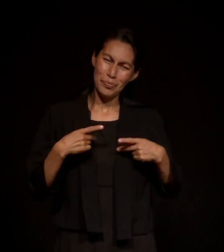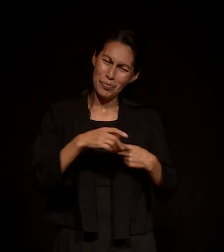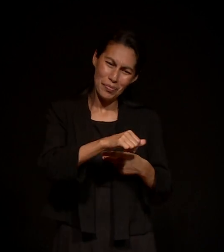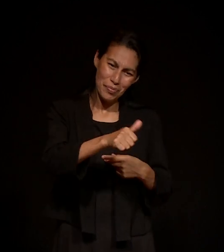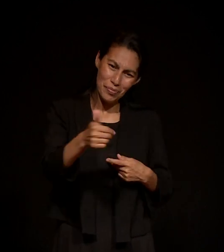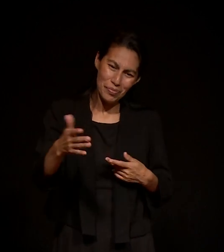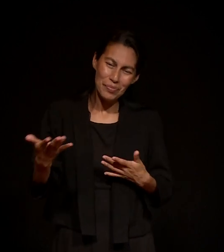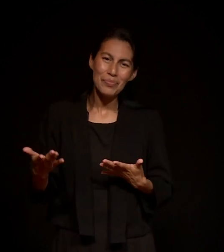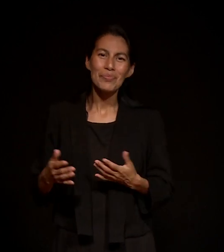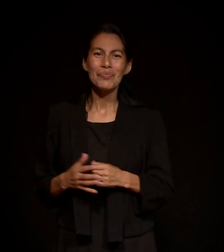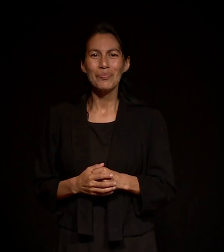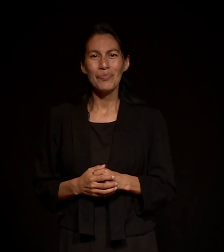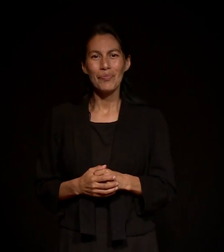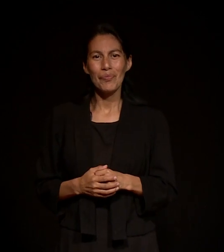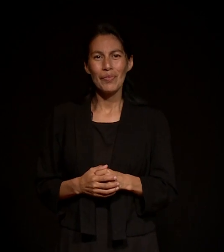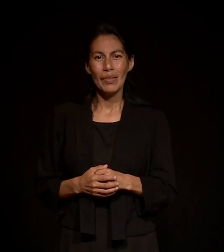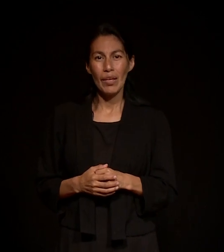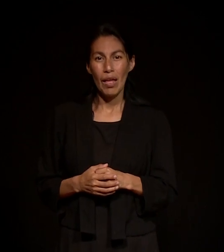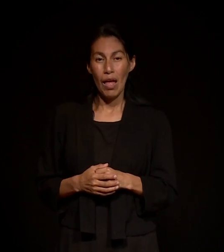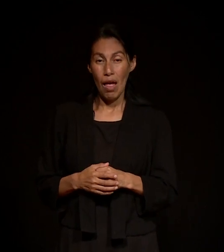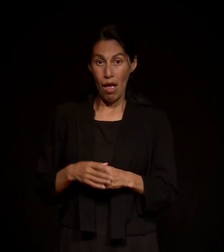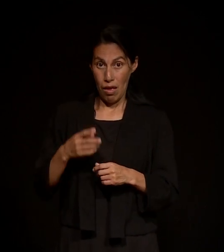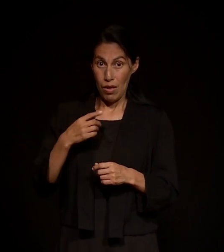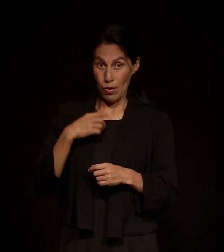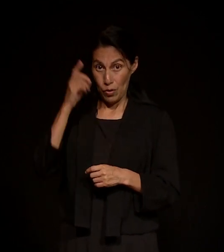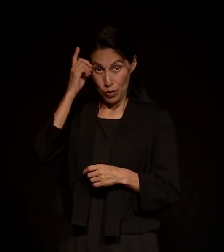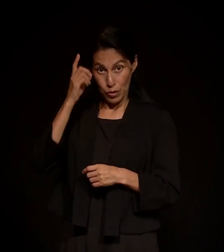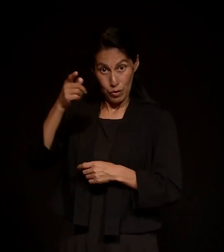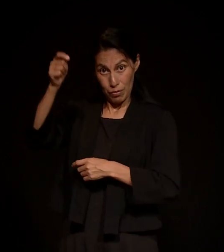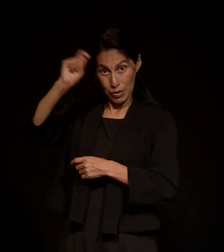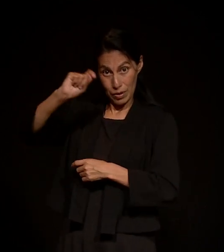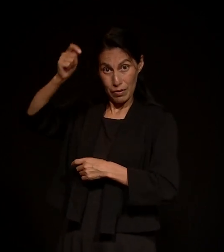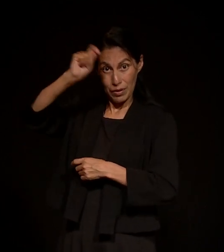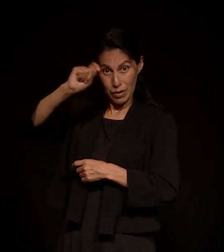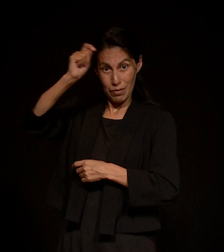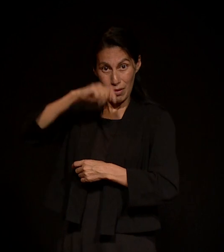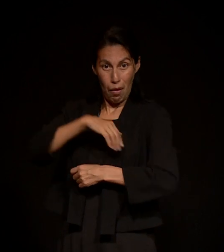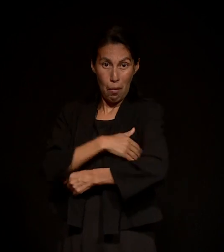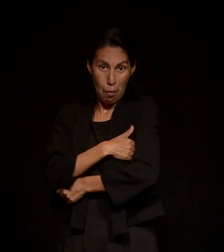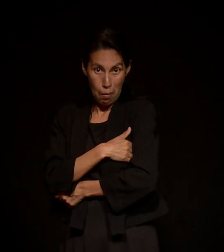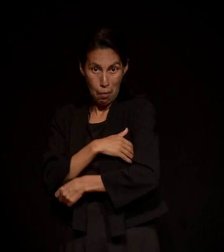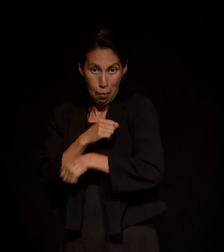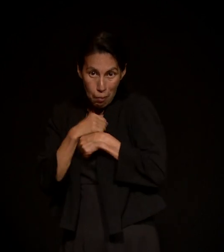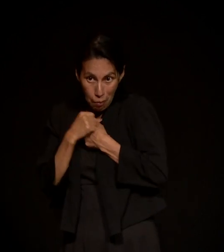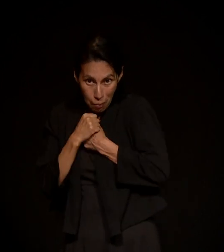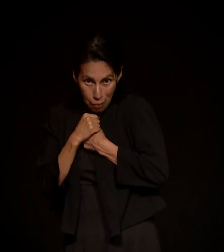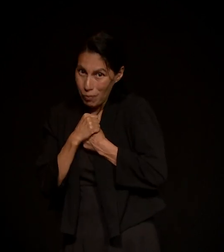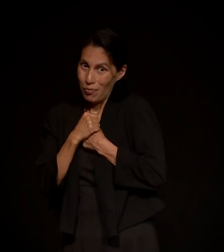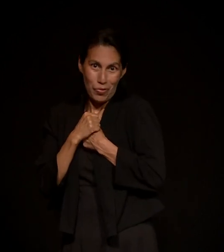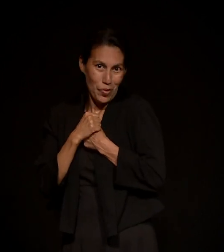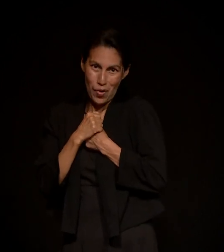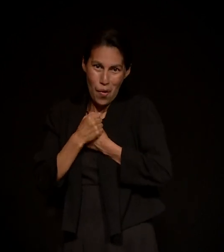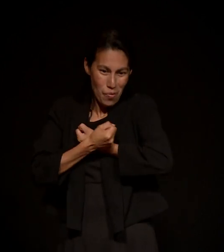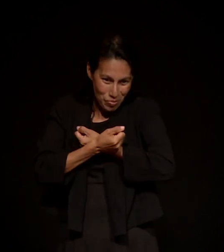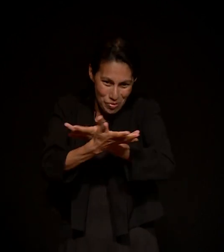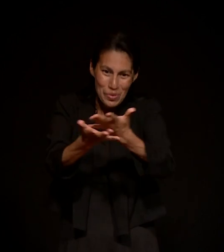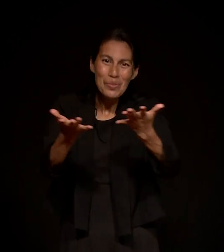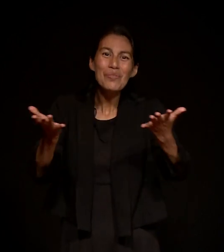a los demás. O sea, las bendiciones no son para tener la vida, son para compartir.